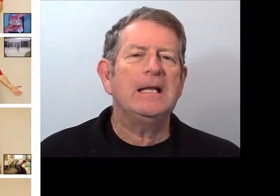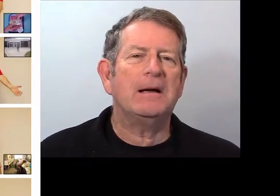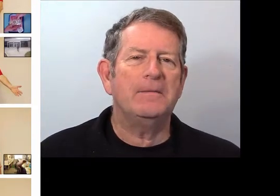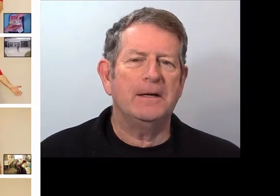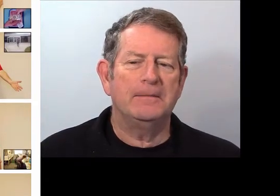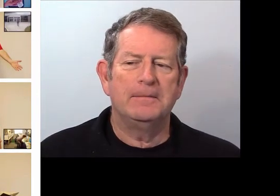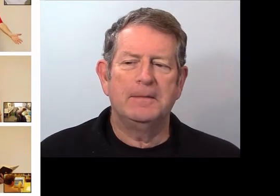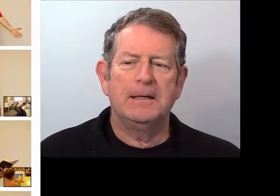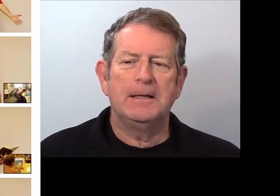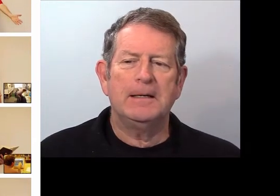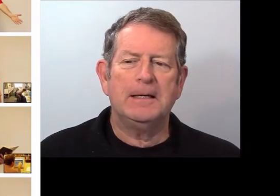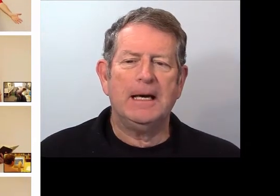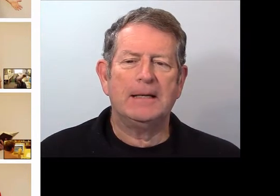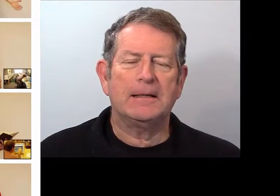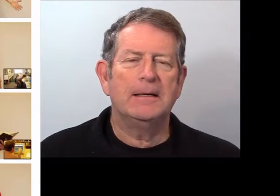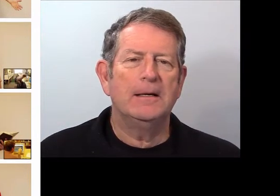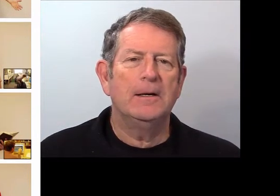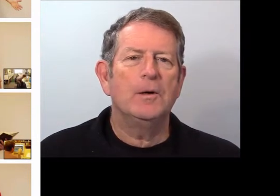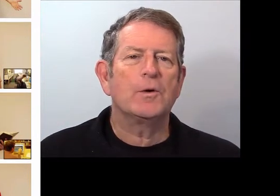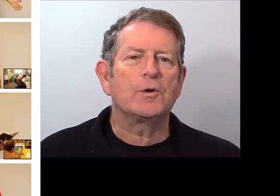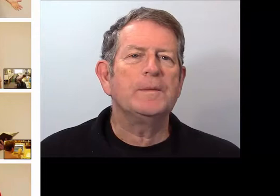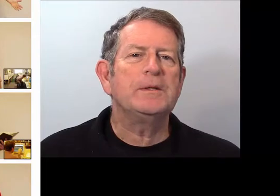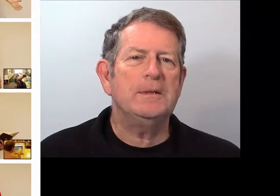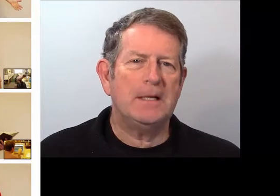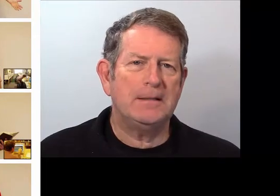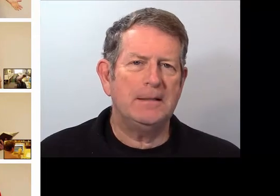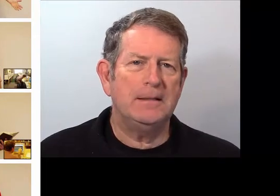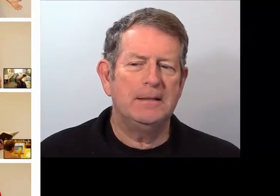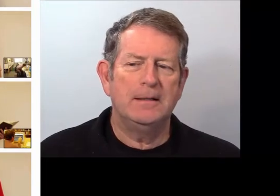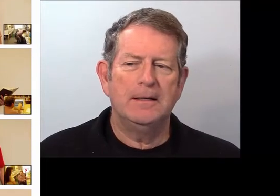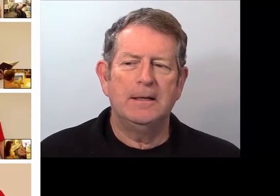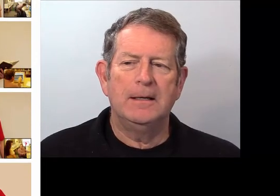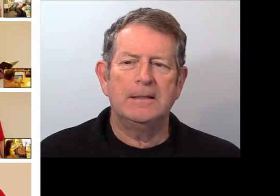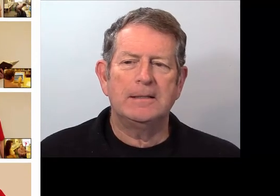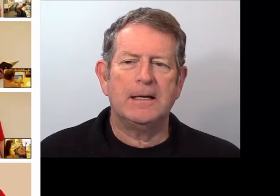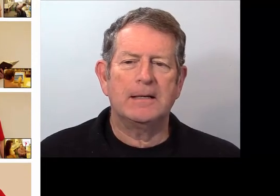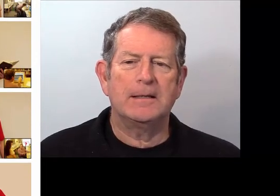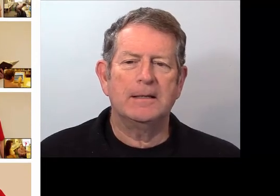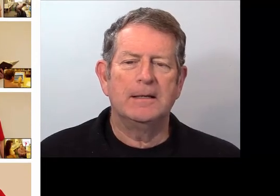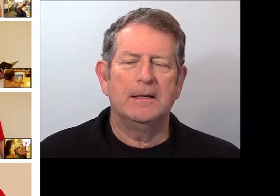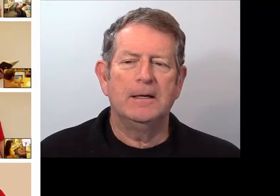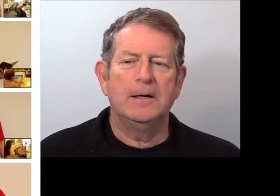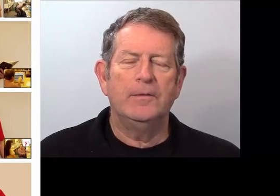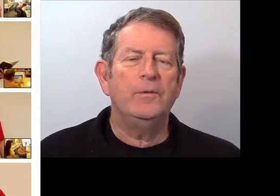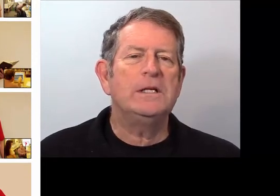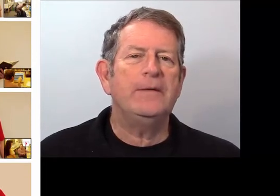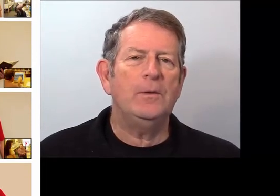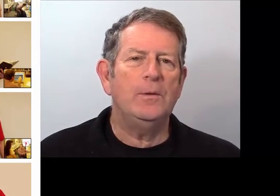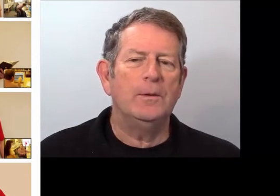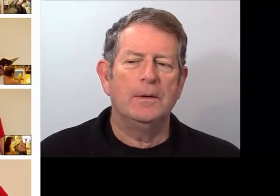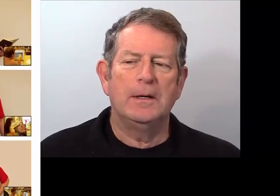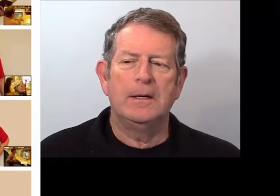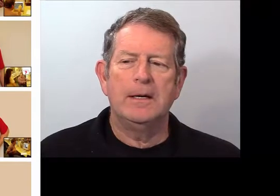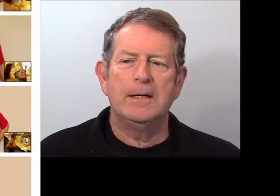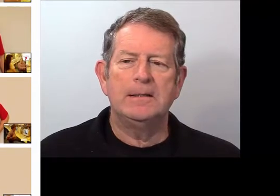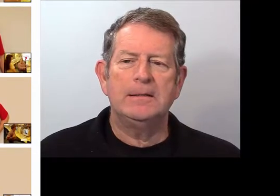arrivé 4 je me suis assis 5 vous avez lu 6